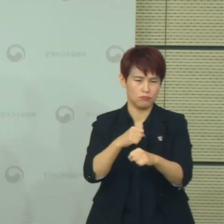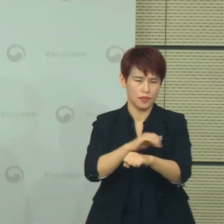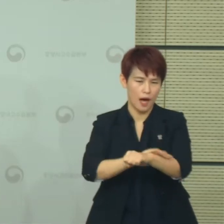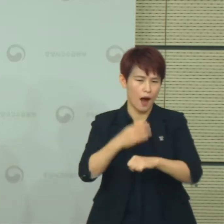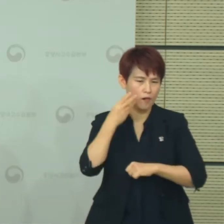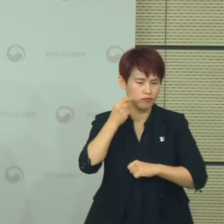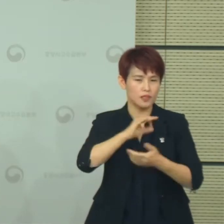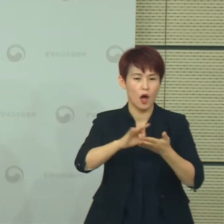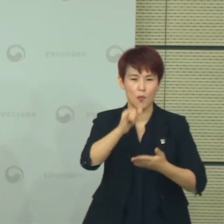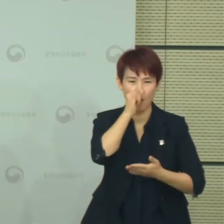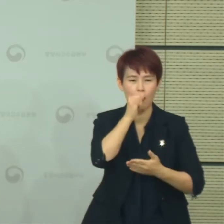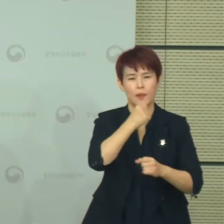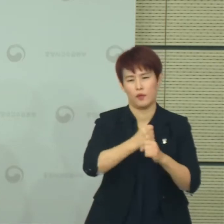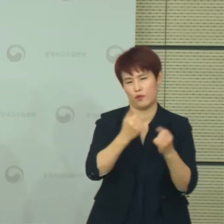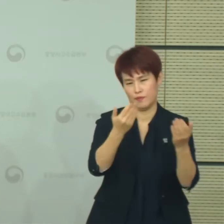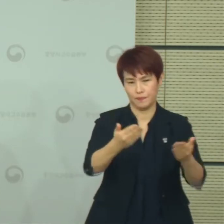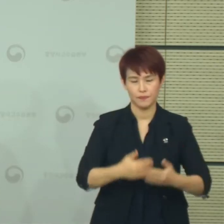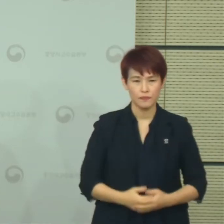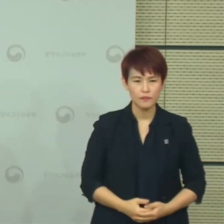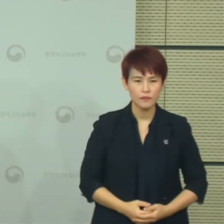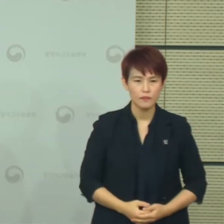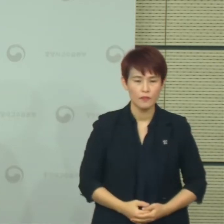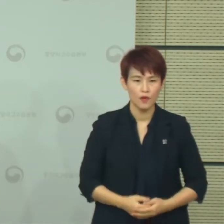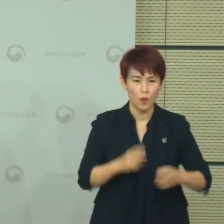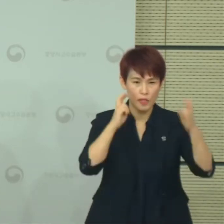있도록 조치하였습니다. 또한